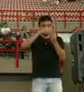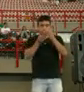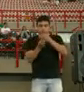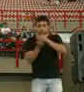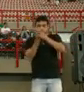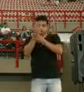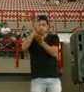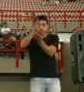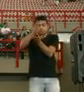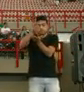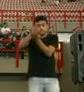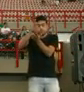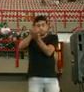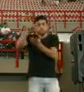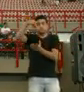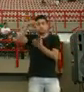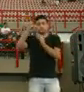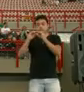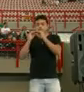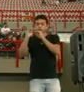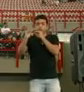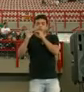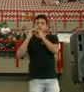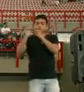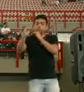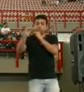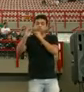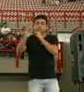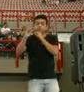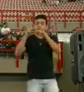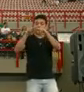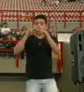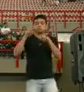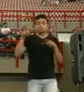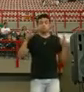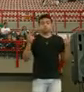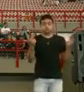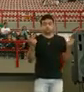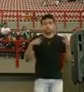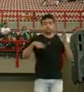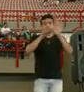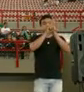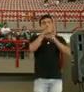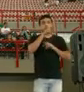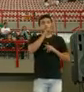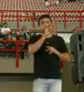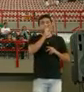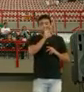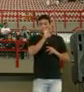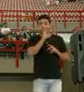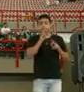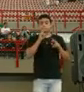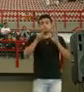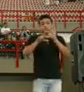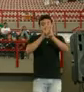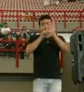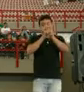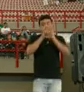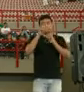formarão sempre uma proporção fixa. Essa é a lei de Proust, lei